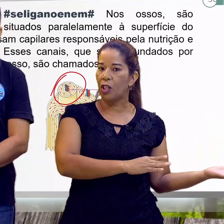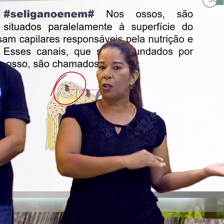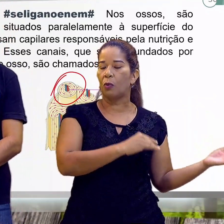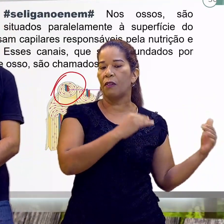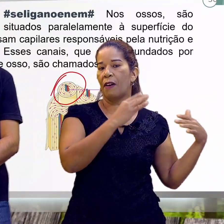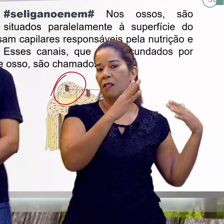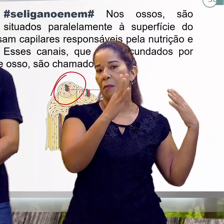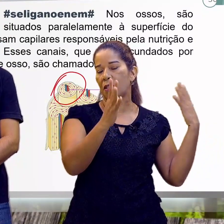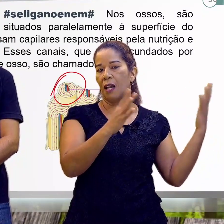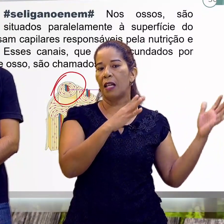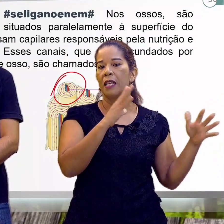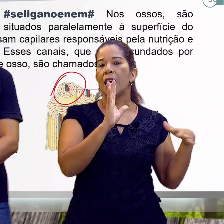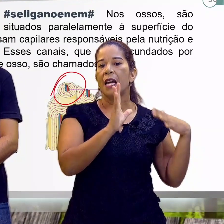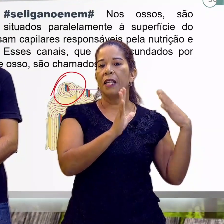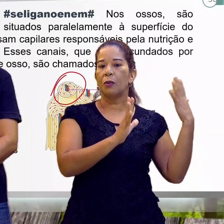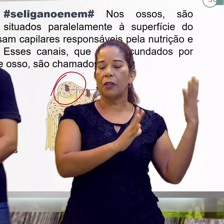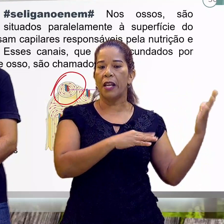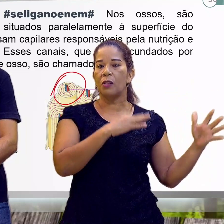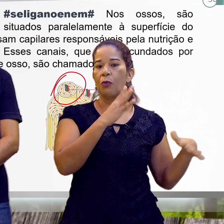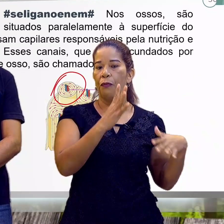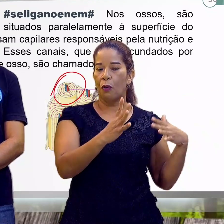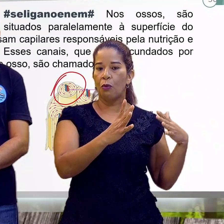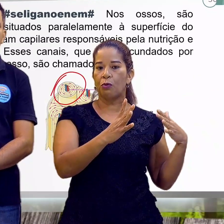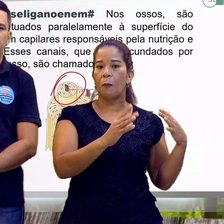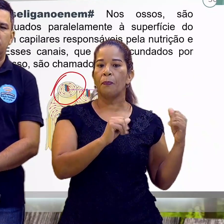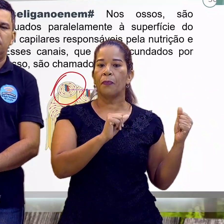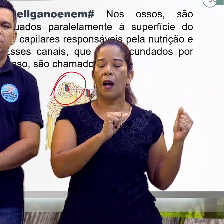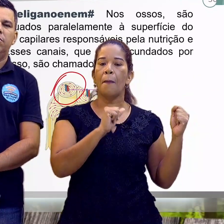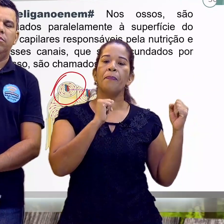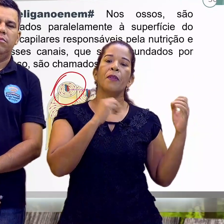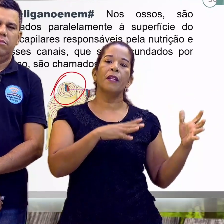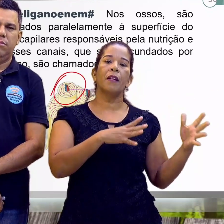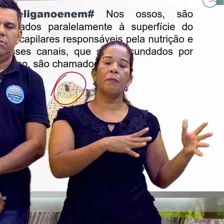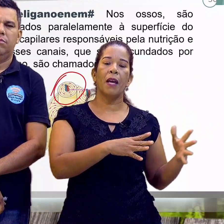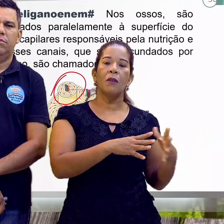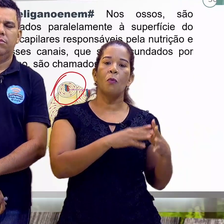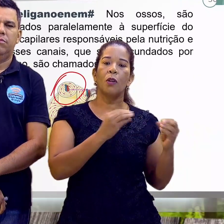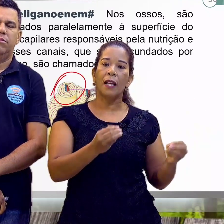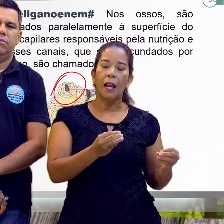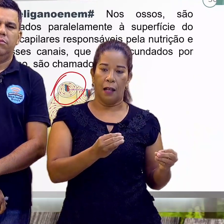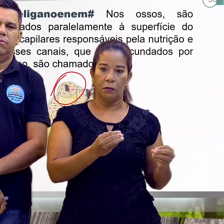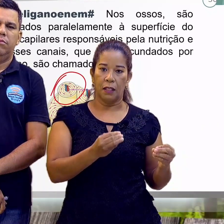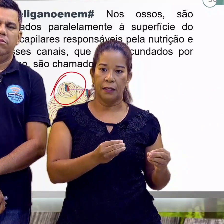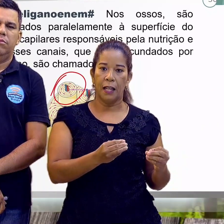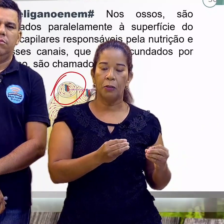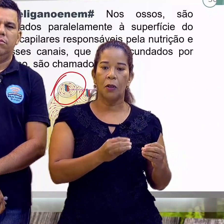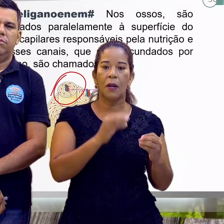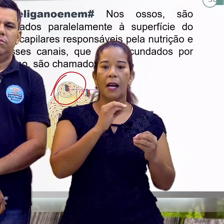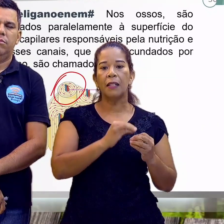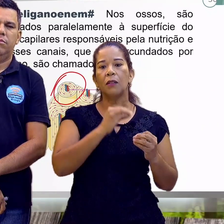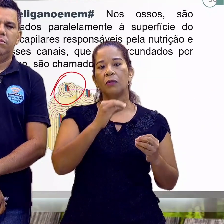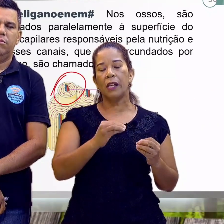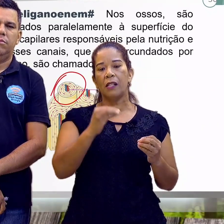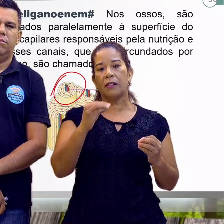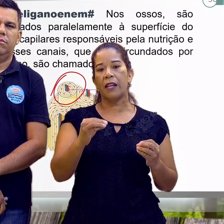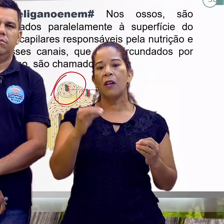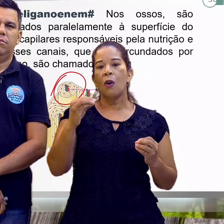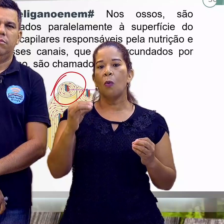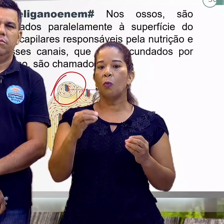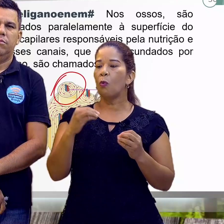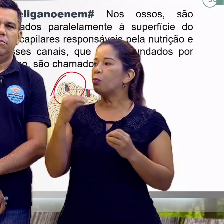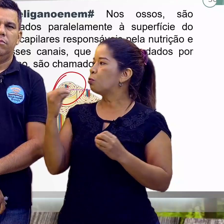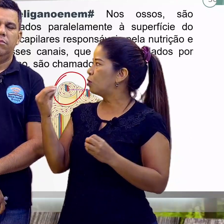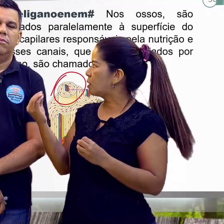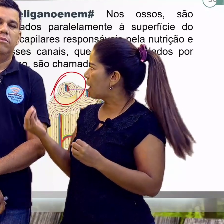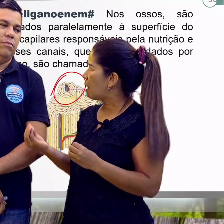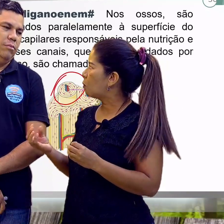propriamente dito, que vai se mesclar ali entre o denso, o frouxo, tá? E também o modelado, tá certo? Então, cada um deles tem